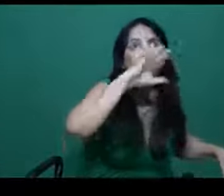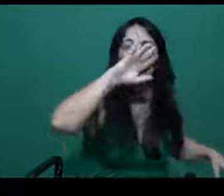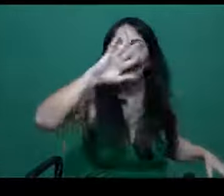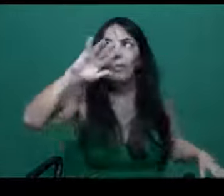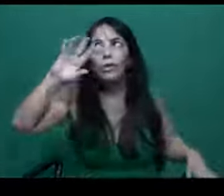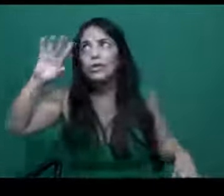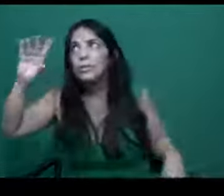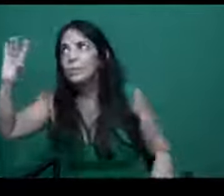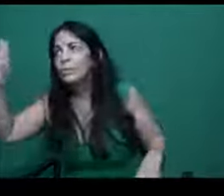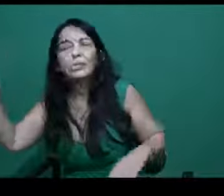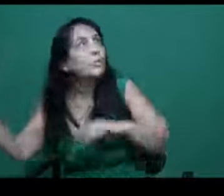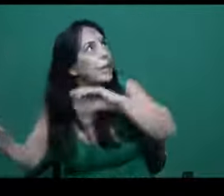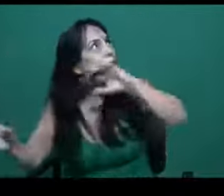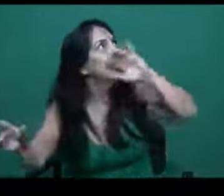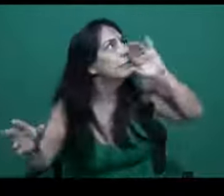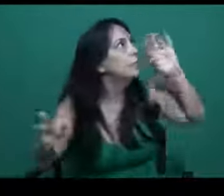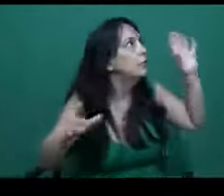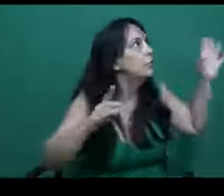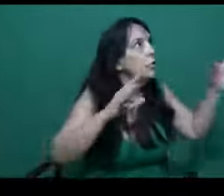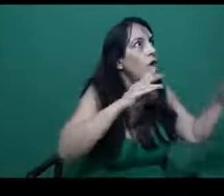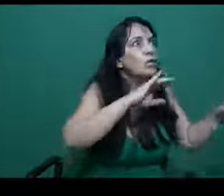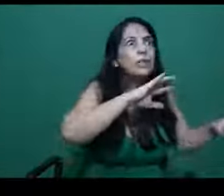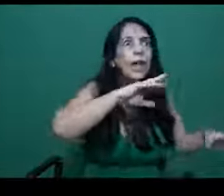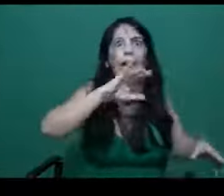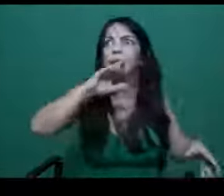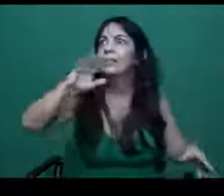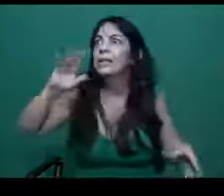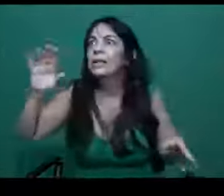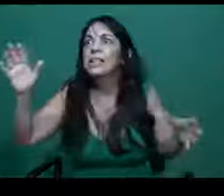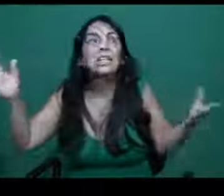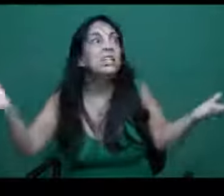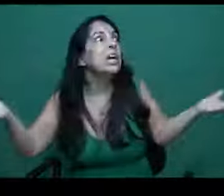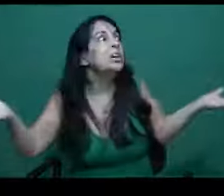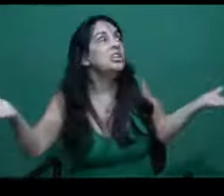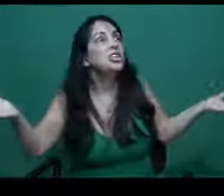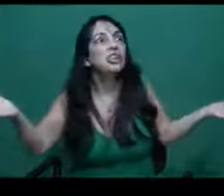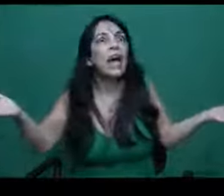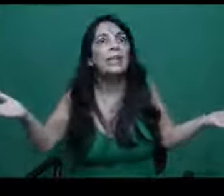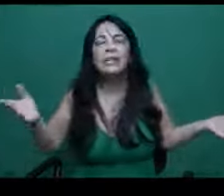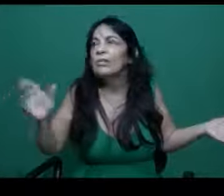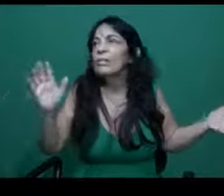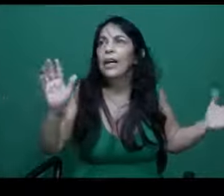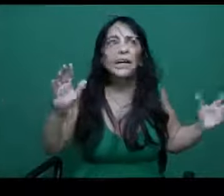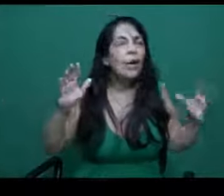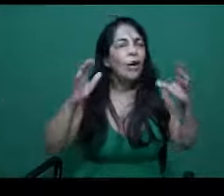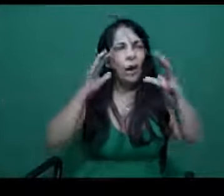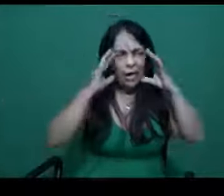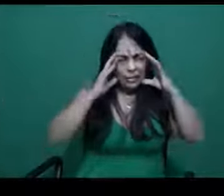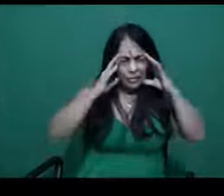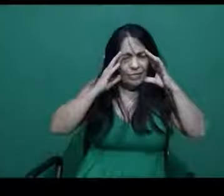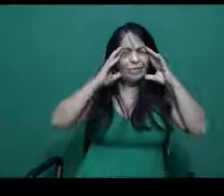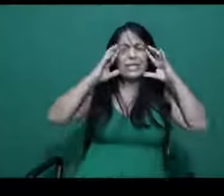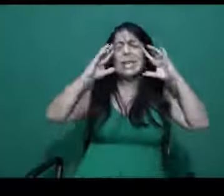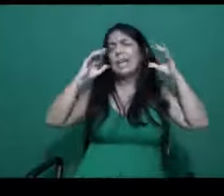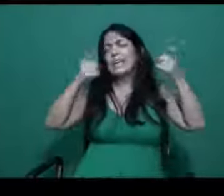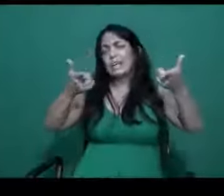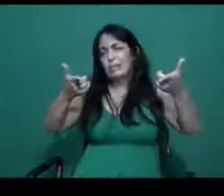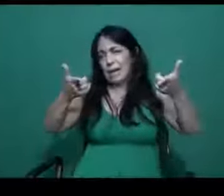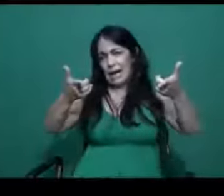aquele monte de produto passando pelos olhos dela e ninguém diz nada. Ora, quando você entra no